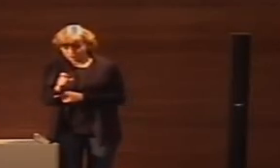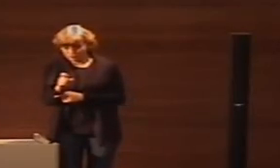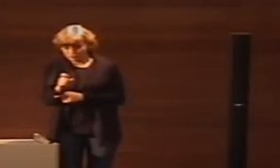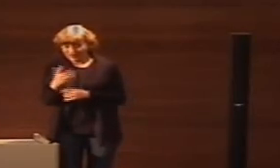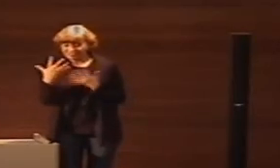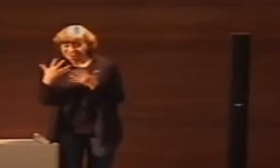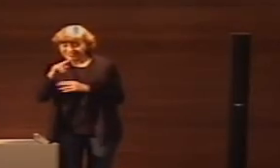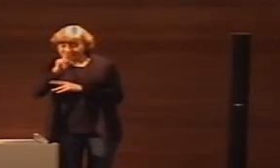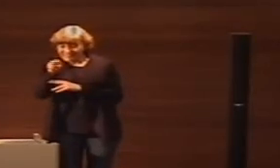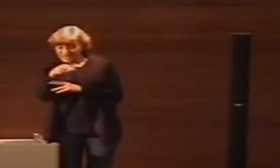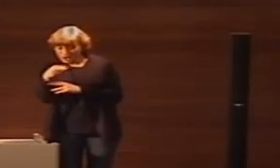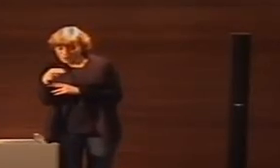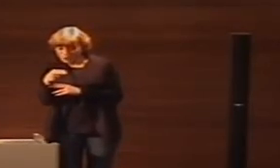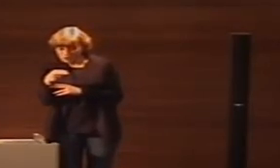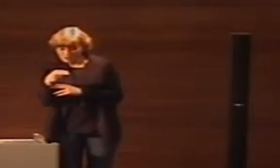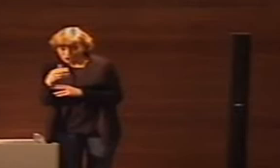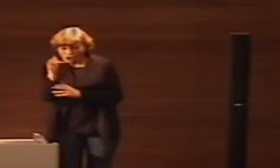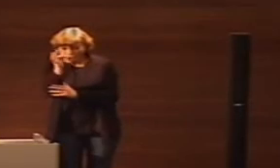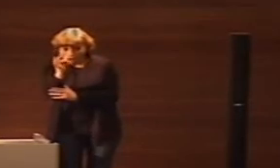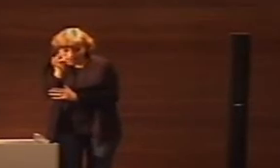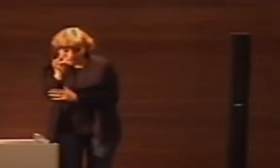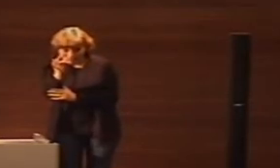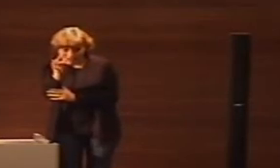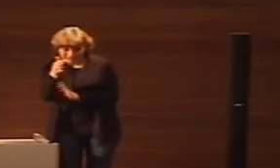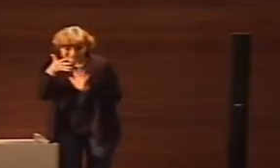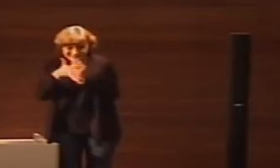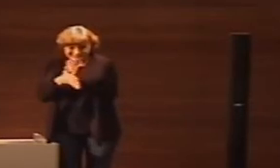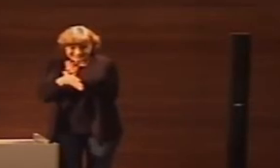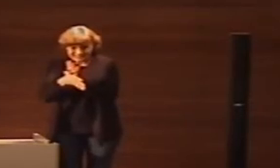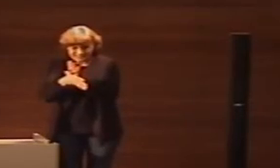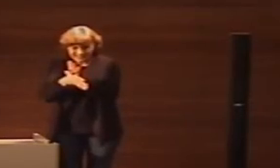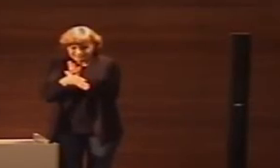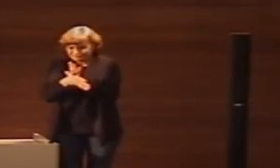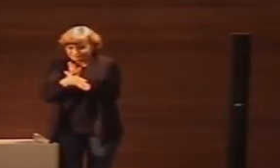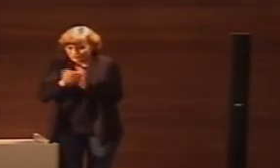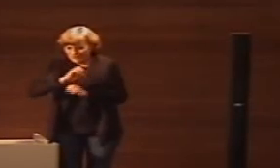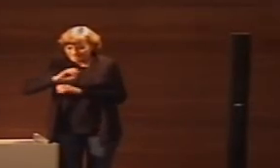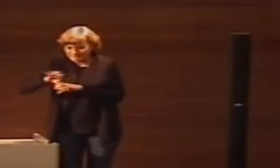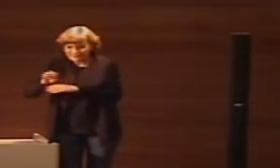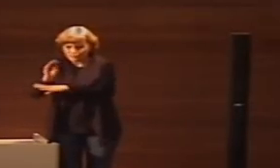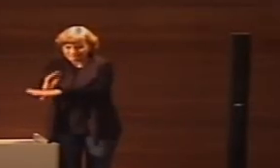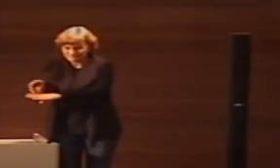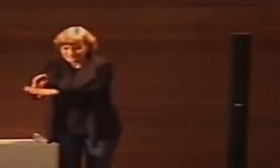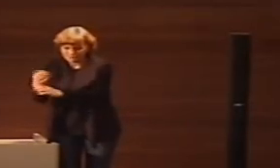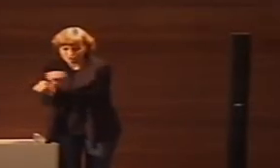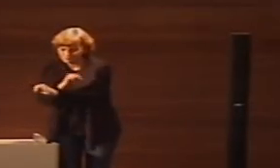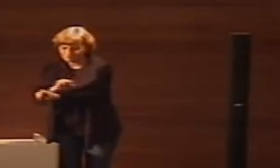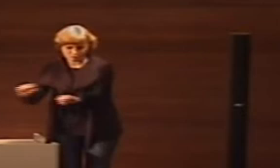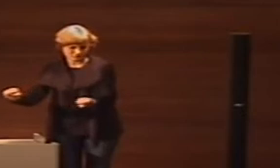ni los costes ambientales de los vertederos, ni los costes post-clausura, etcétera, etcétera, ¿no?